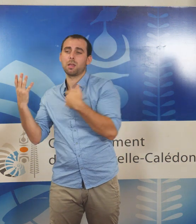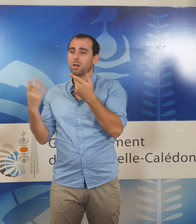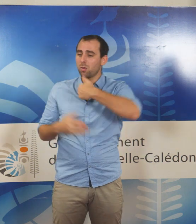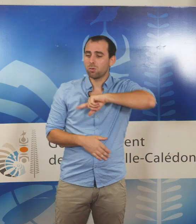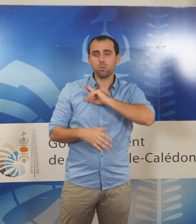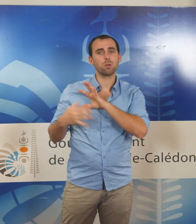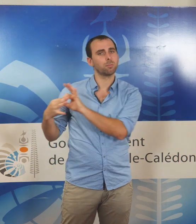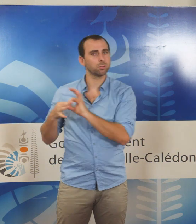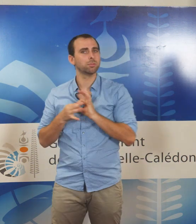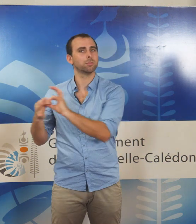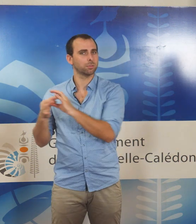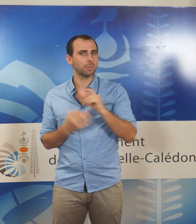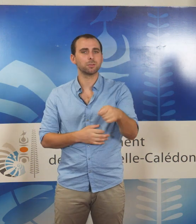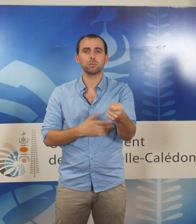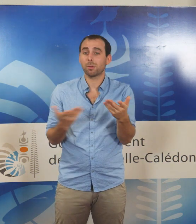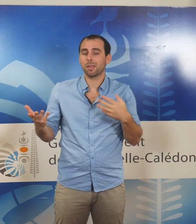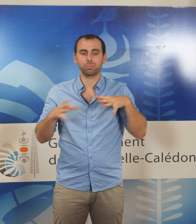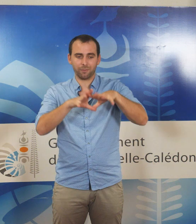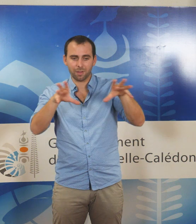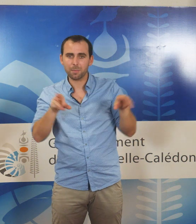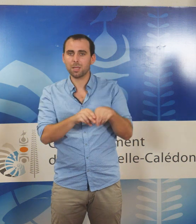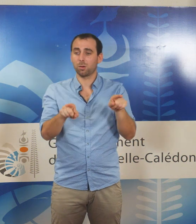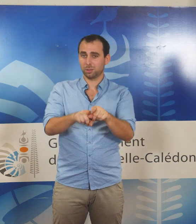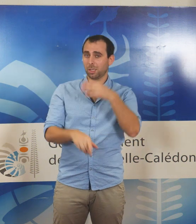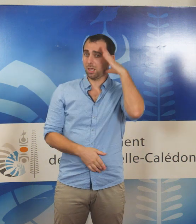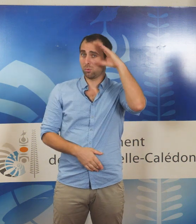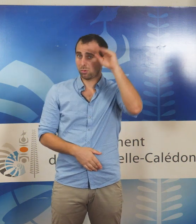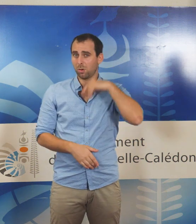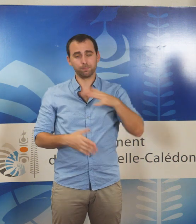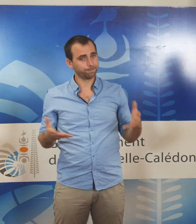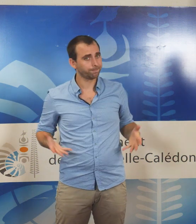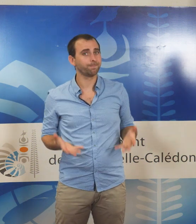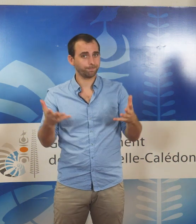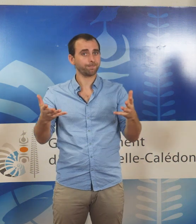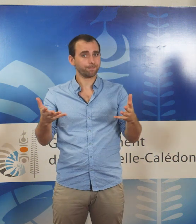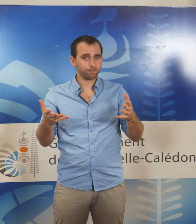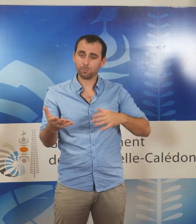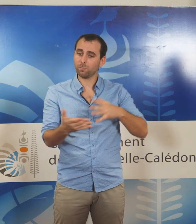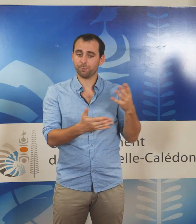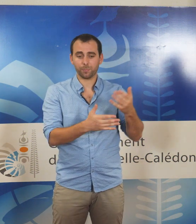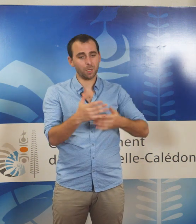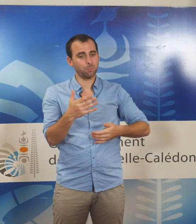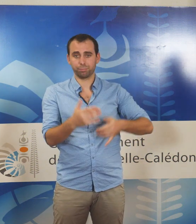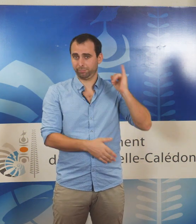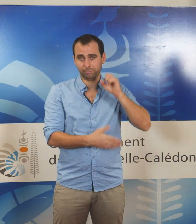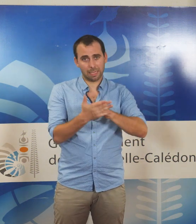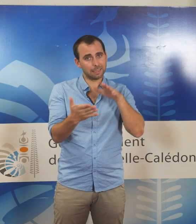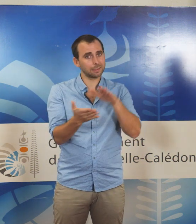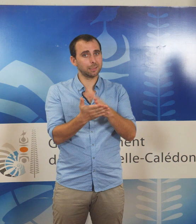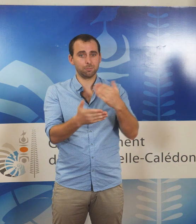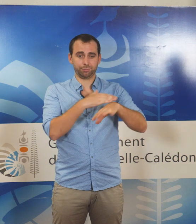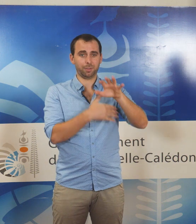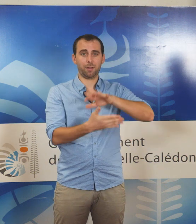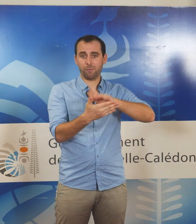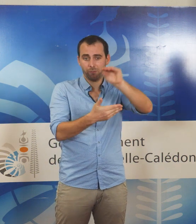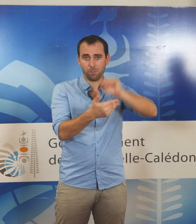les étudiants et les familles concernées, les familles des étudiants concernés doivent les inciter donc à s'inscrire sur le